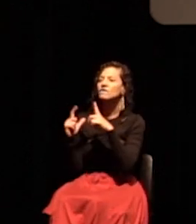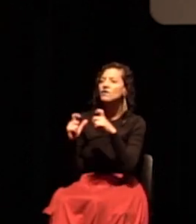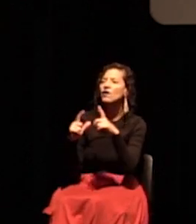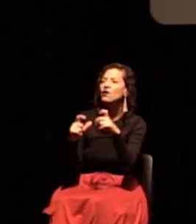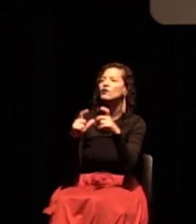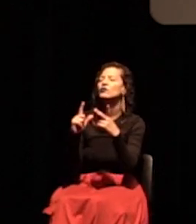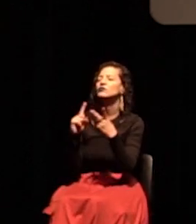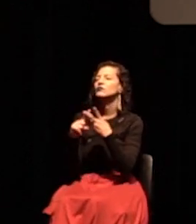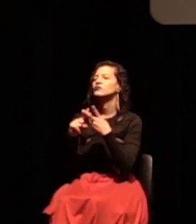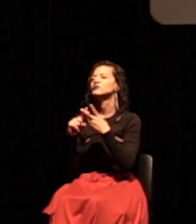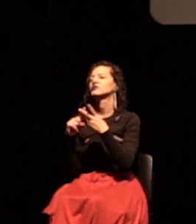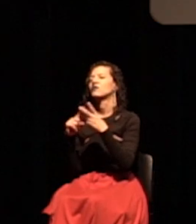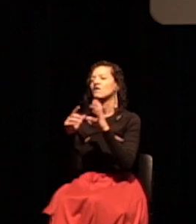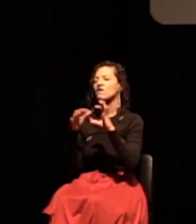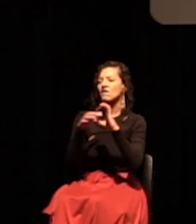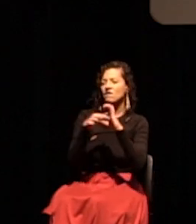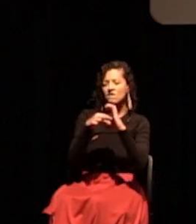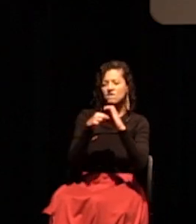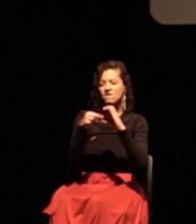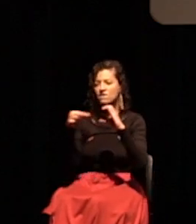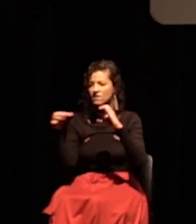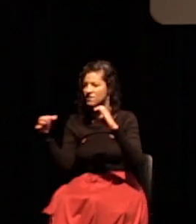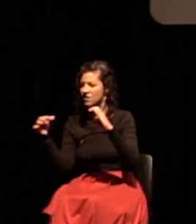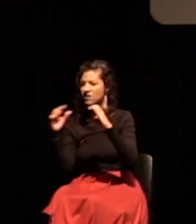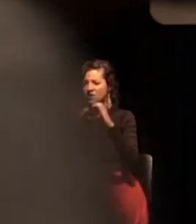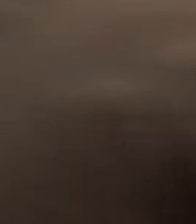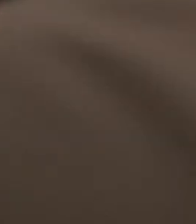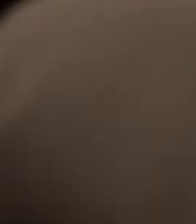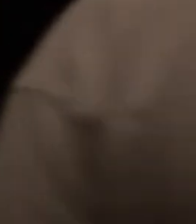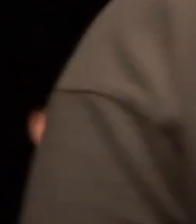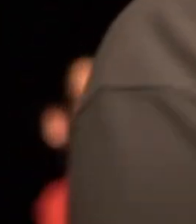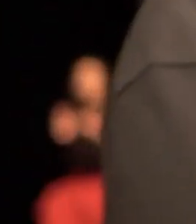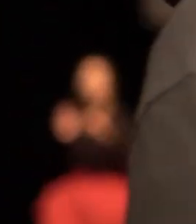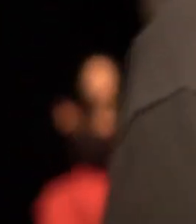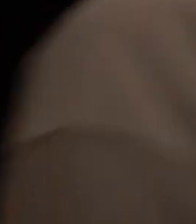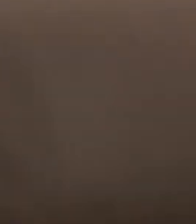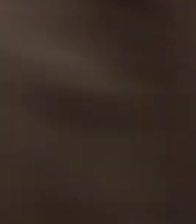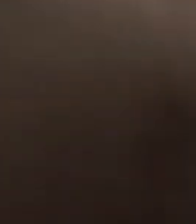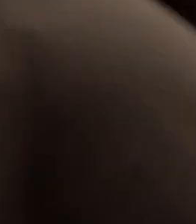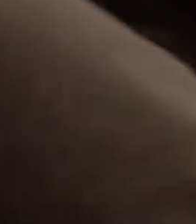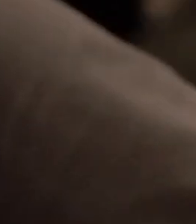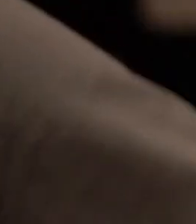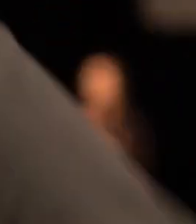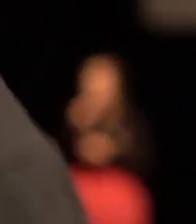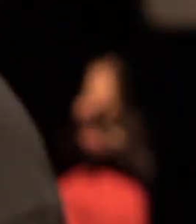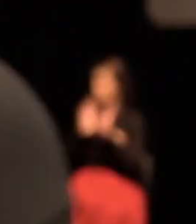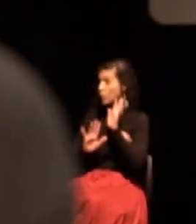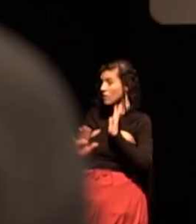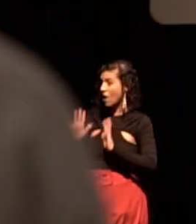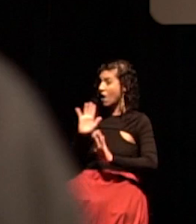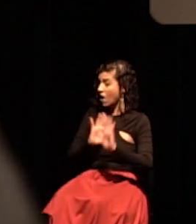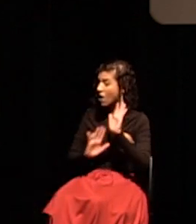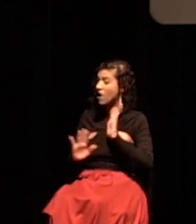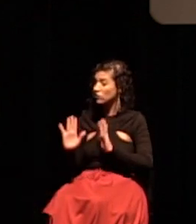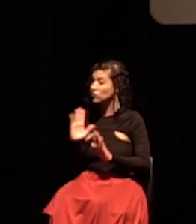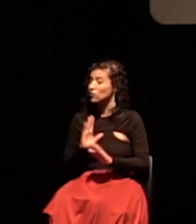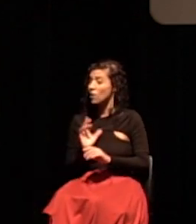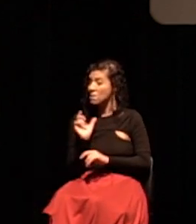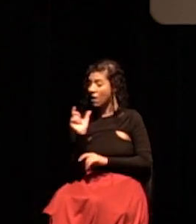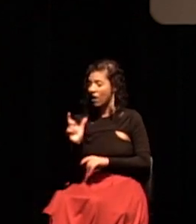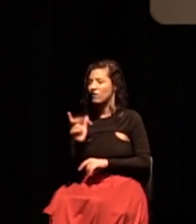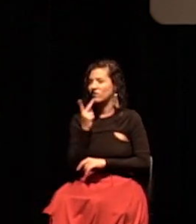fotográficas, com filmes, com performance, como agora eu digo, eu tomo maior cuidado agora em mencionar esse termo,